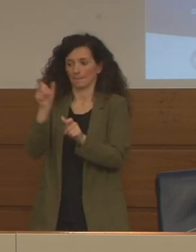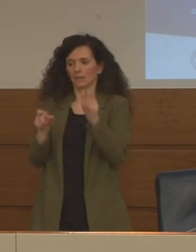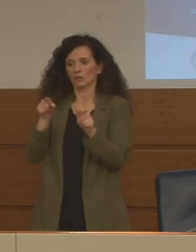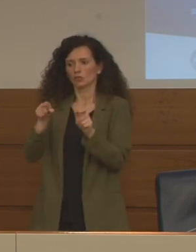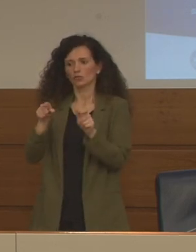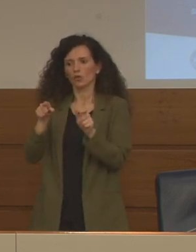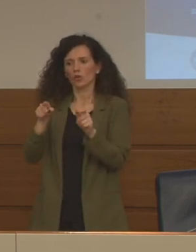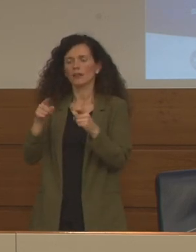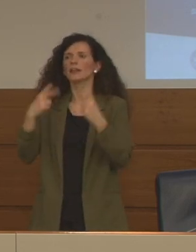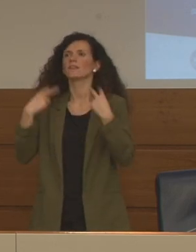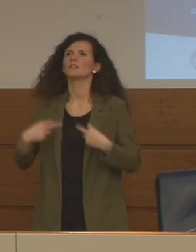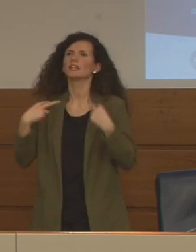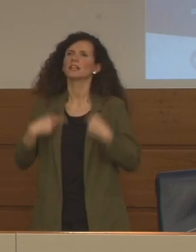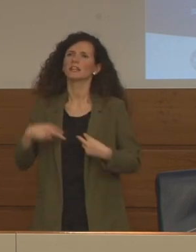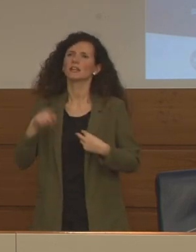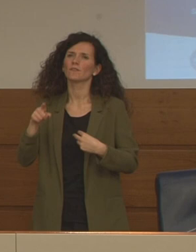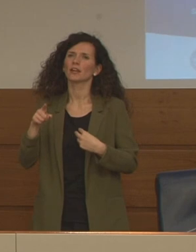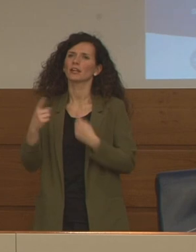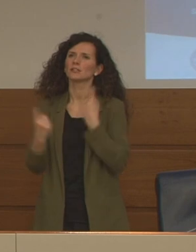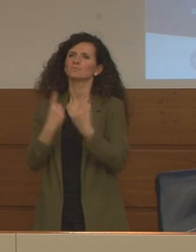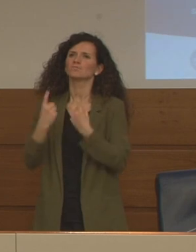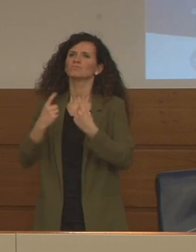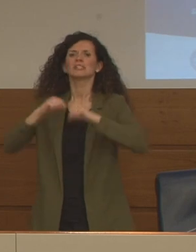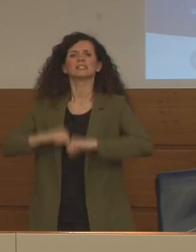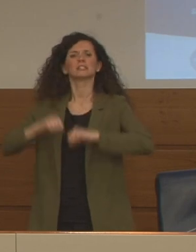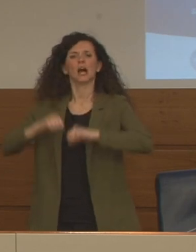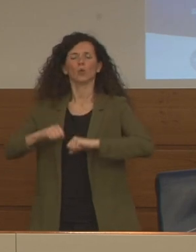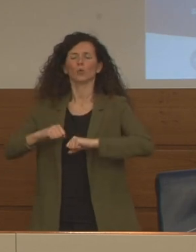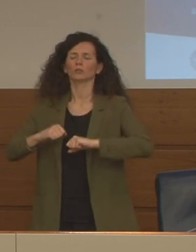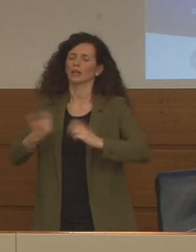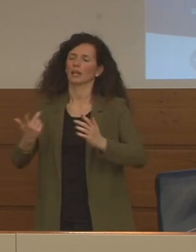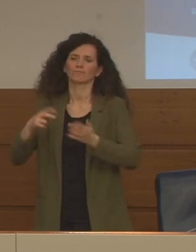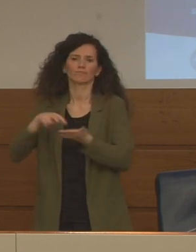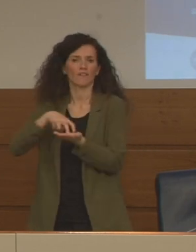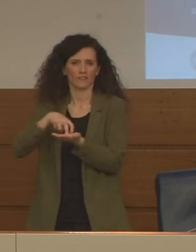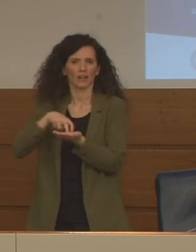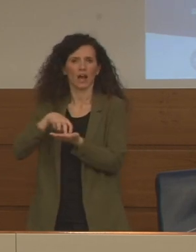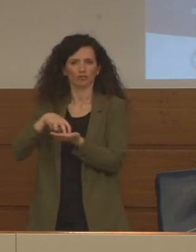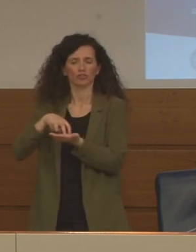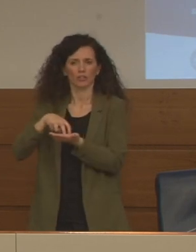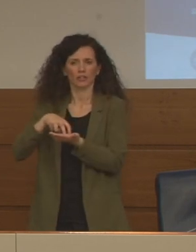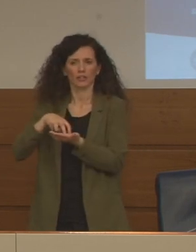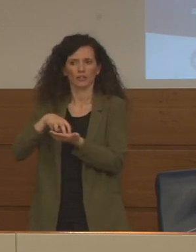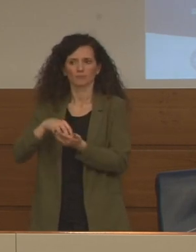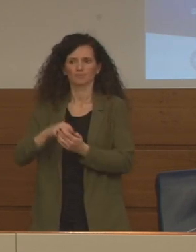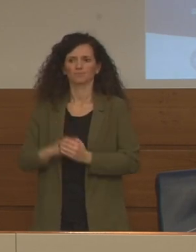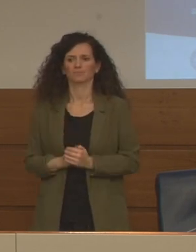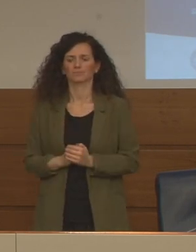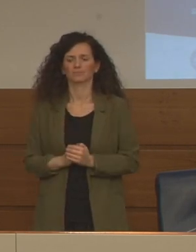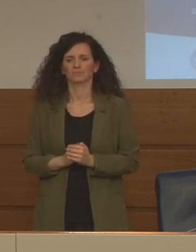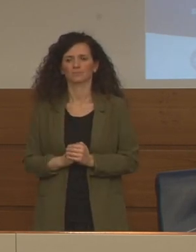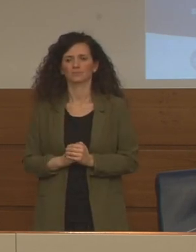vivevano in una condizione che noi chiamiamo tecnicamente di fragilità vuol dire che anche un piccolo